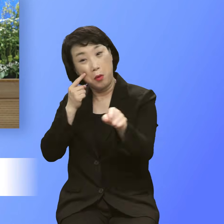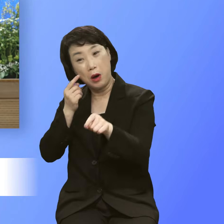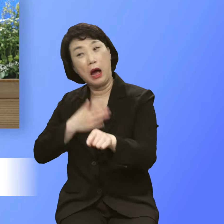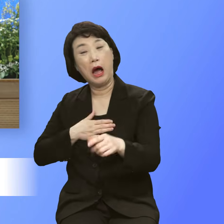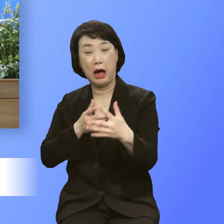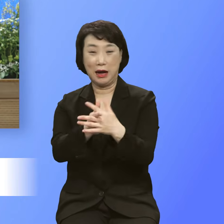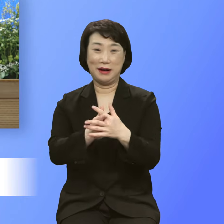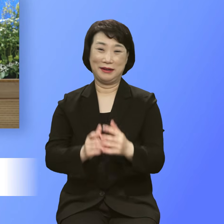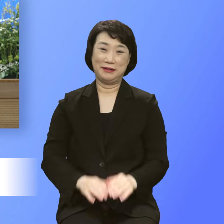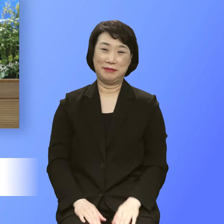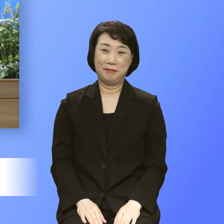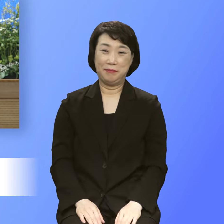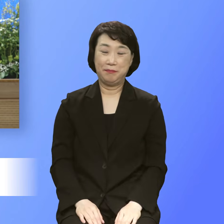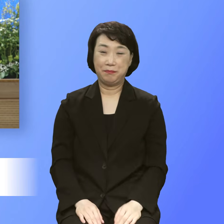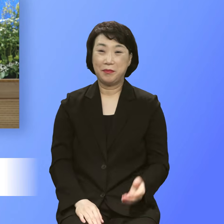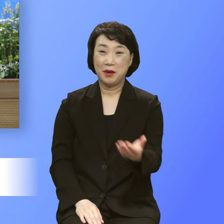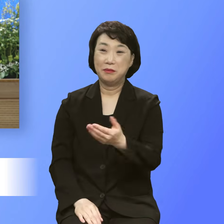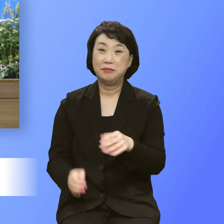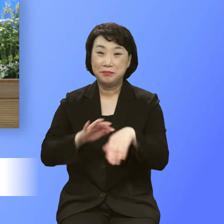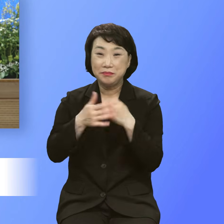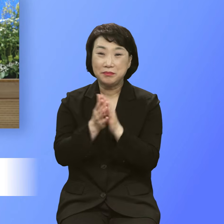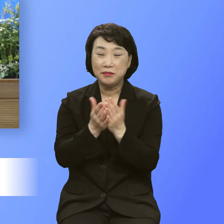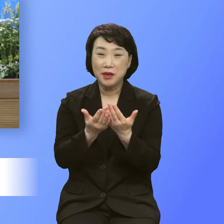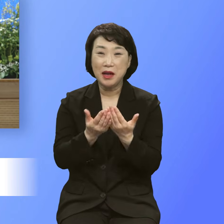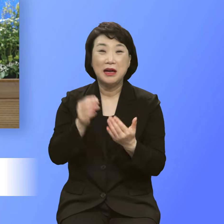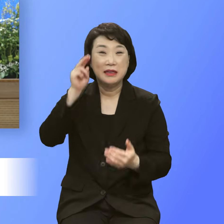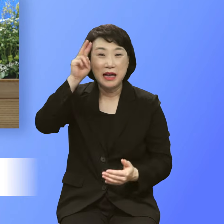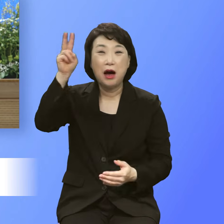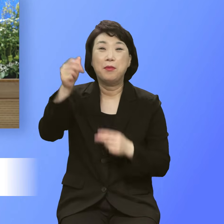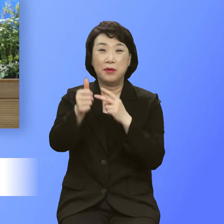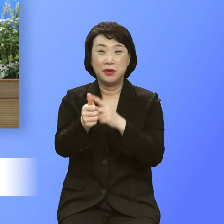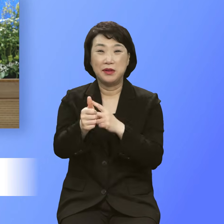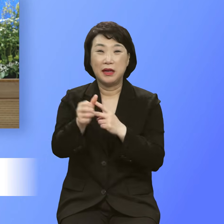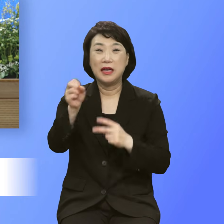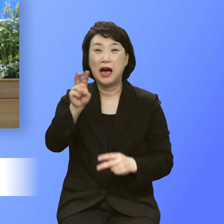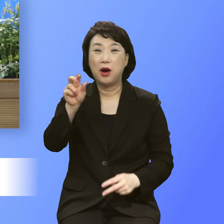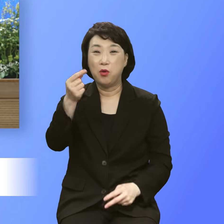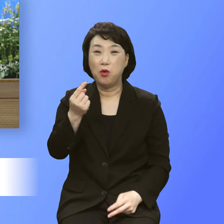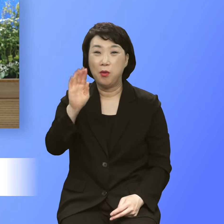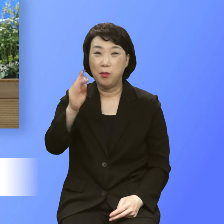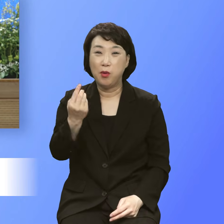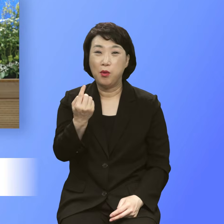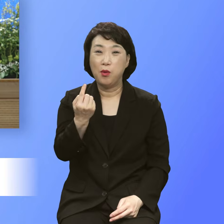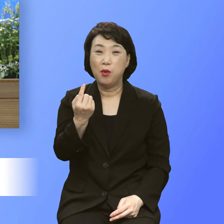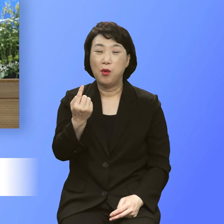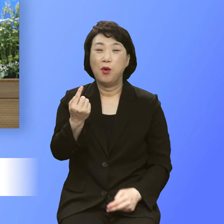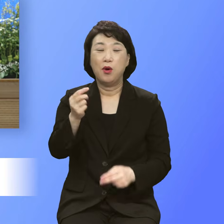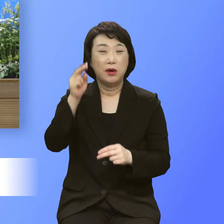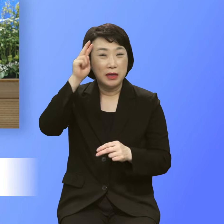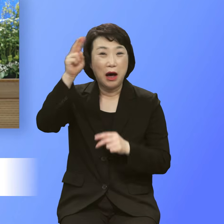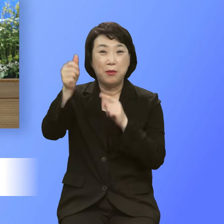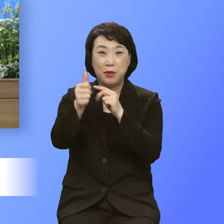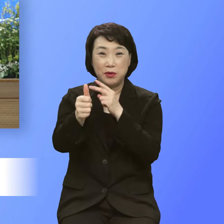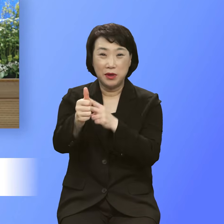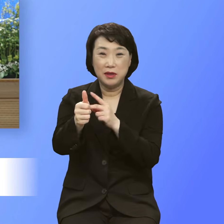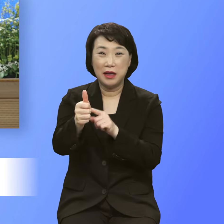알잖아. 그래서 야고보 사도가 뭐라고 그랬어? 야고보서